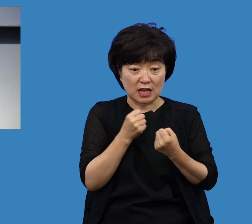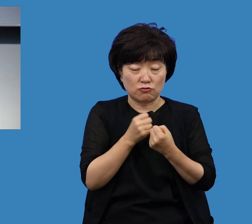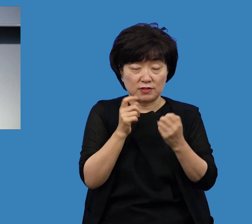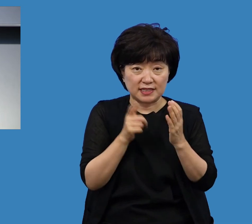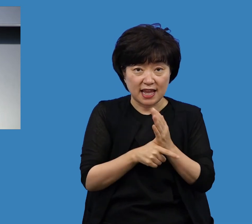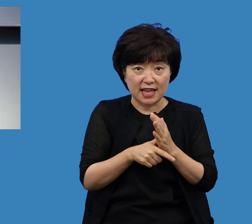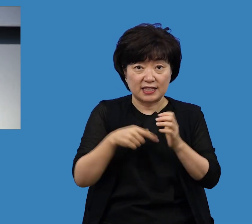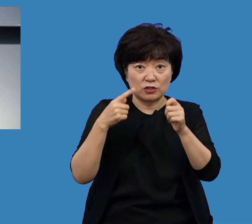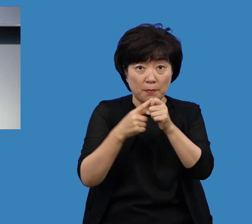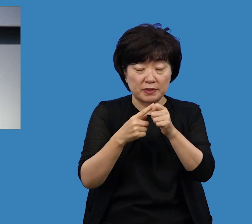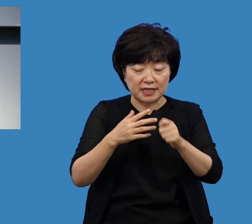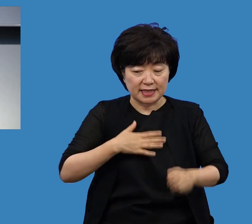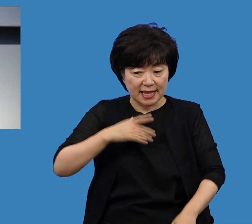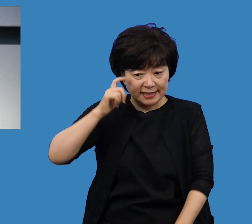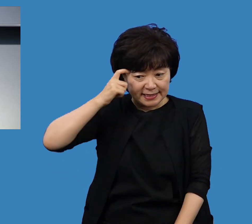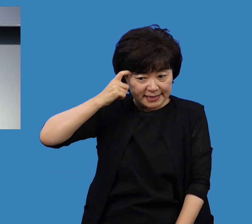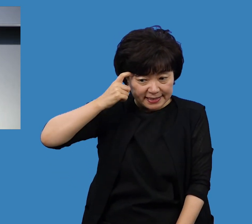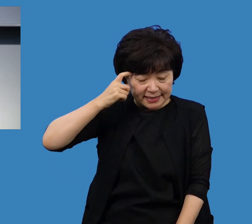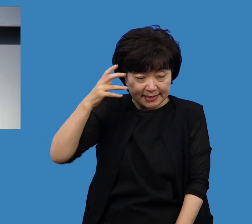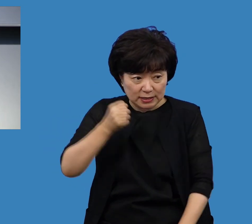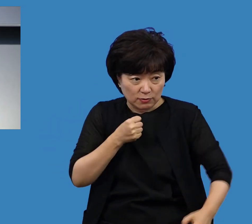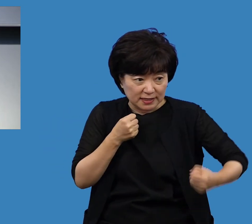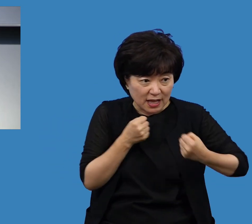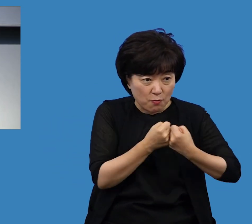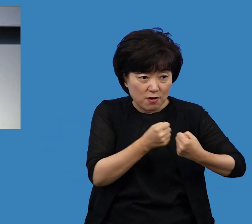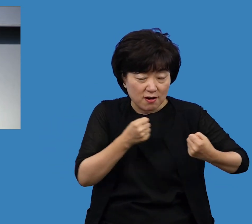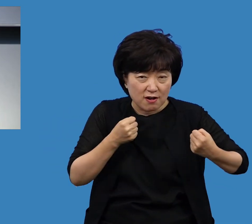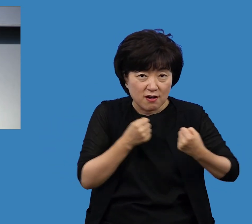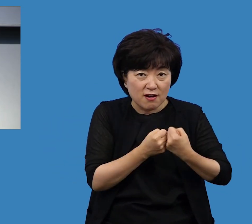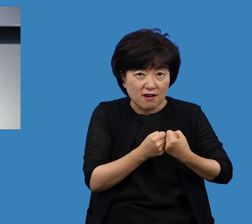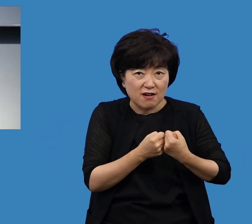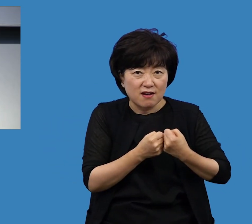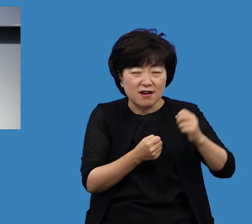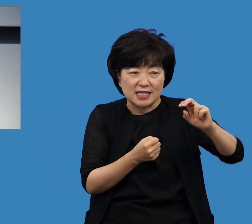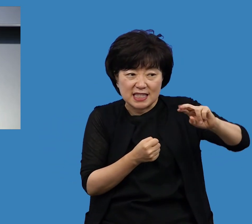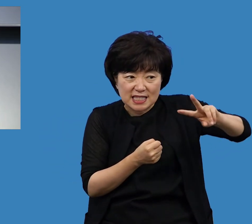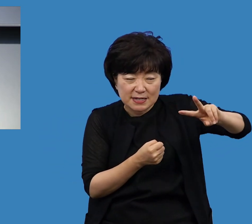우리의 의지를 가지고 싸우는 것을 하셔야 됩니다. 그건 뭐야? 틈을 주지